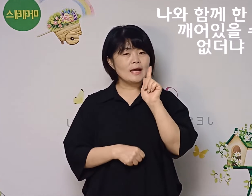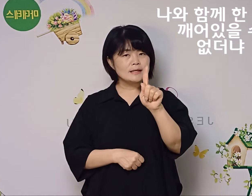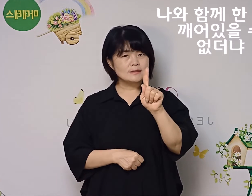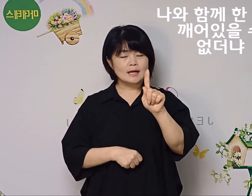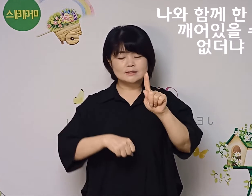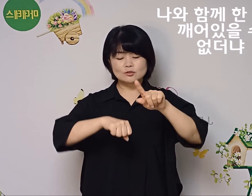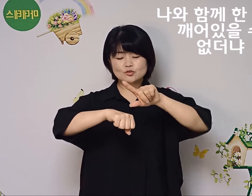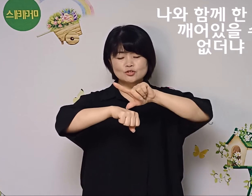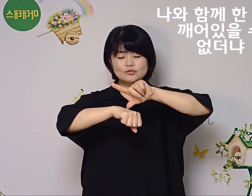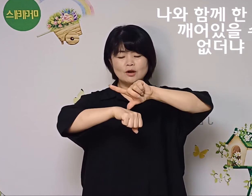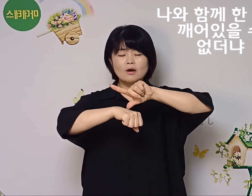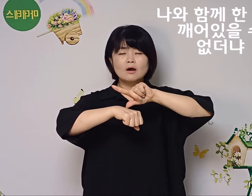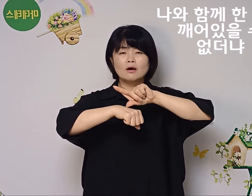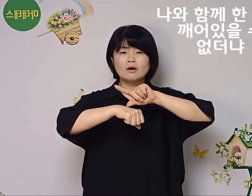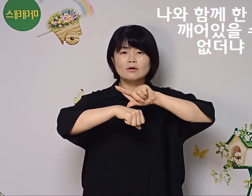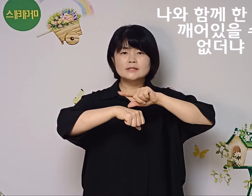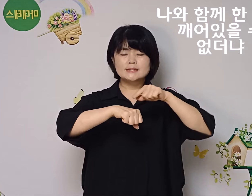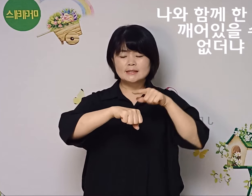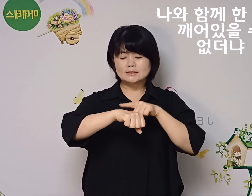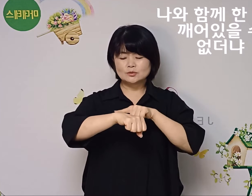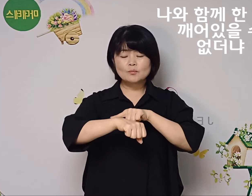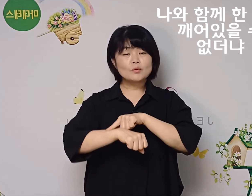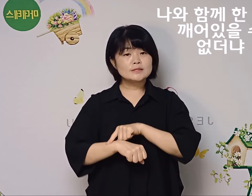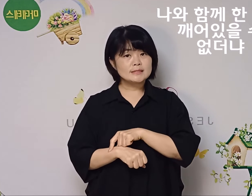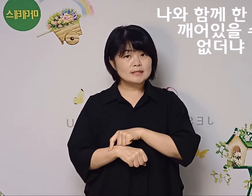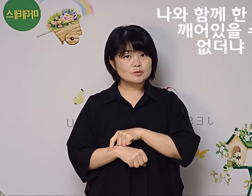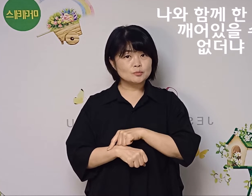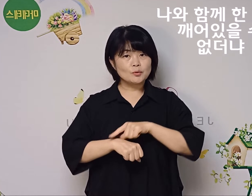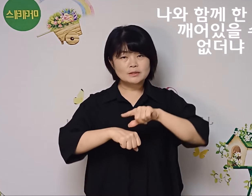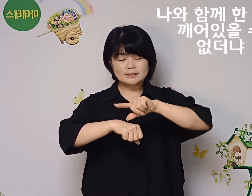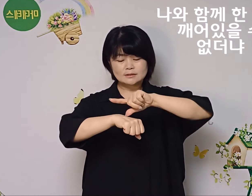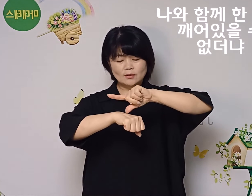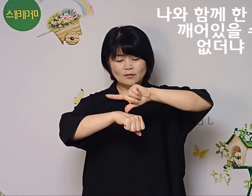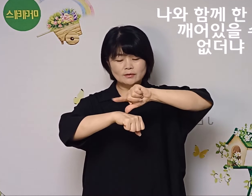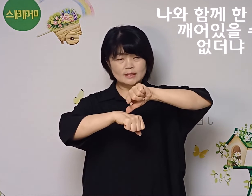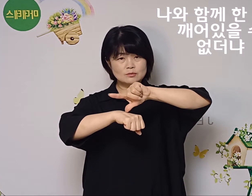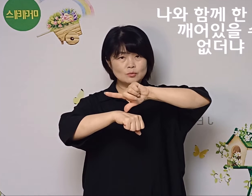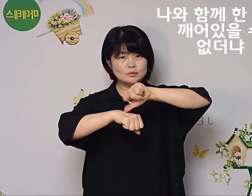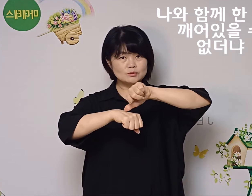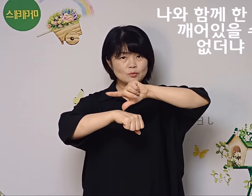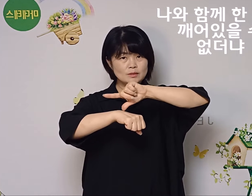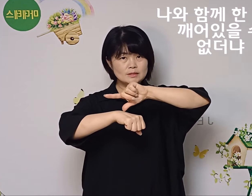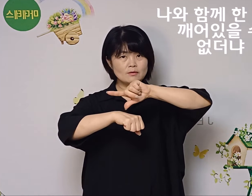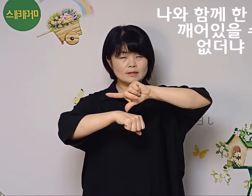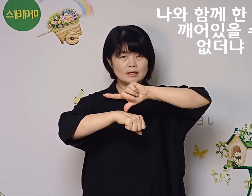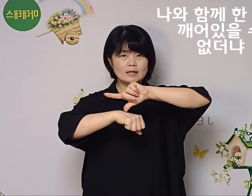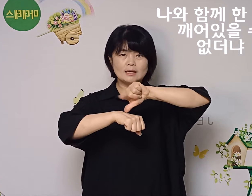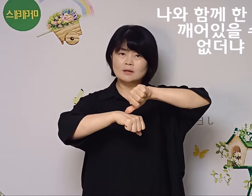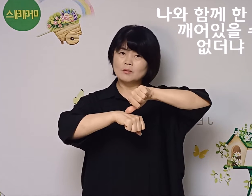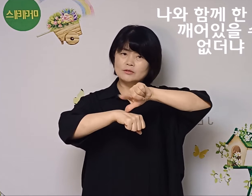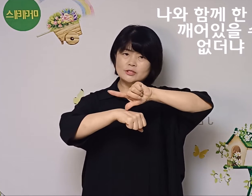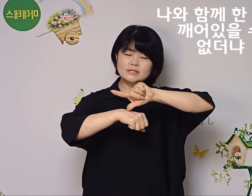하나를 가리켜 주시고요. 시간을 손목시계를 좀 표현하셔서 이렇게 손에서 이렇게 뭐랬죠?